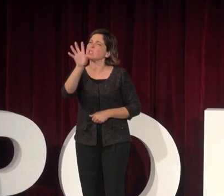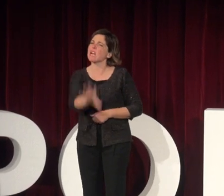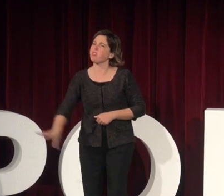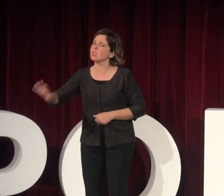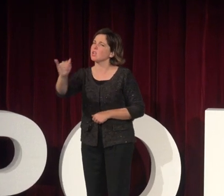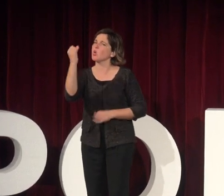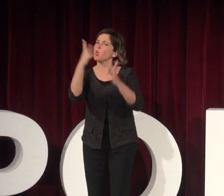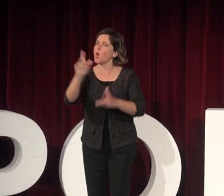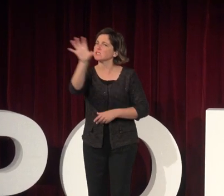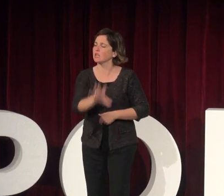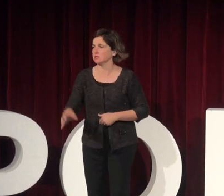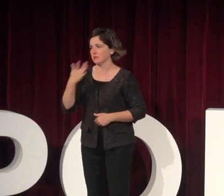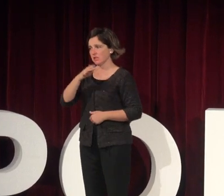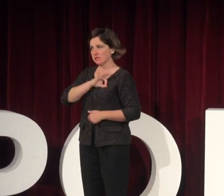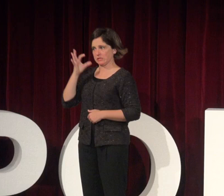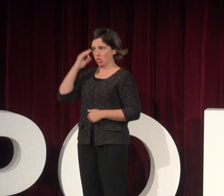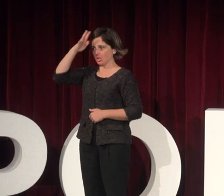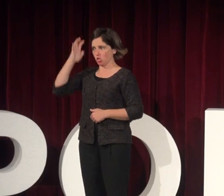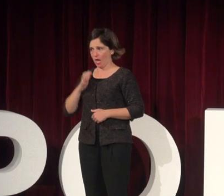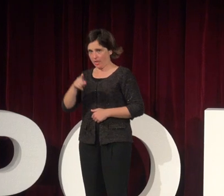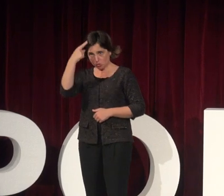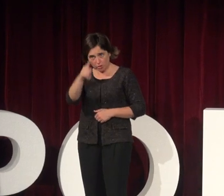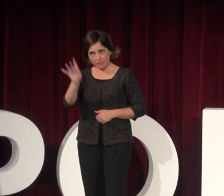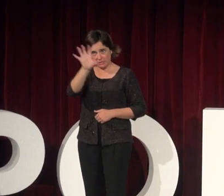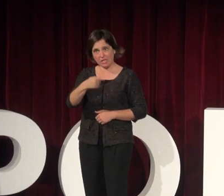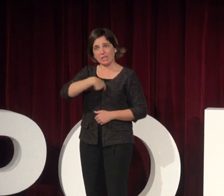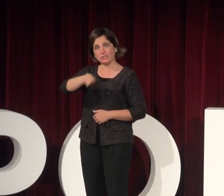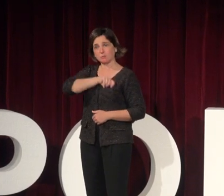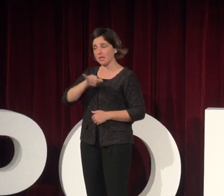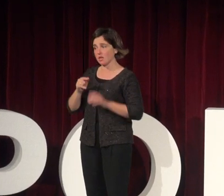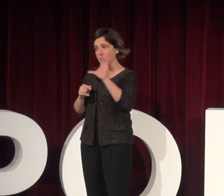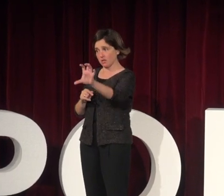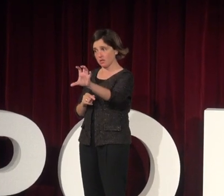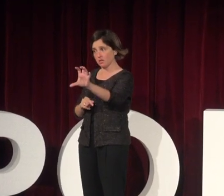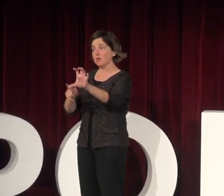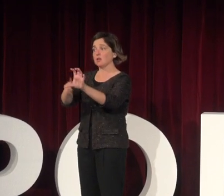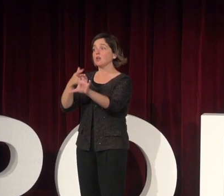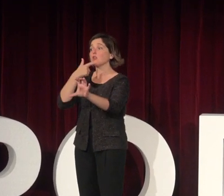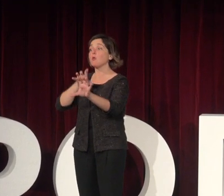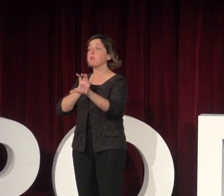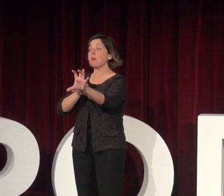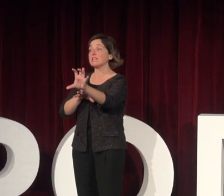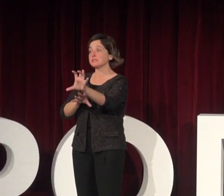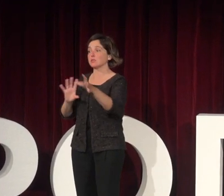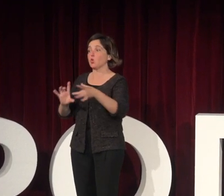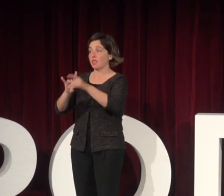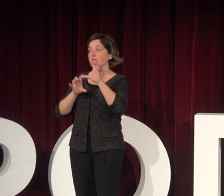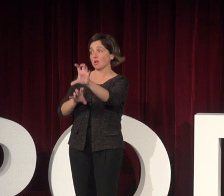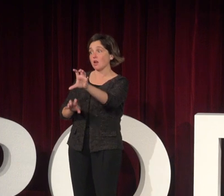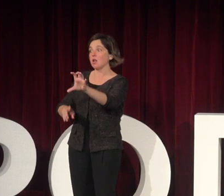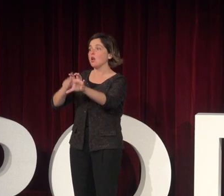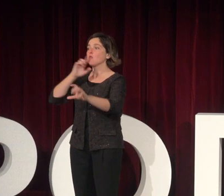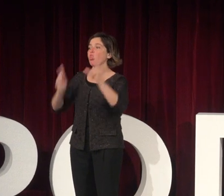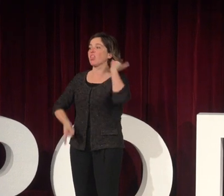hay? Ay, señora Soraya, usted no sabe que España solamente ha sido viable como país uninacional